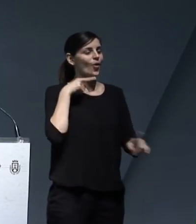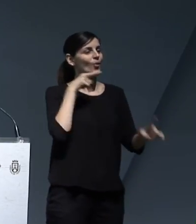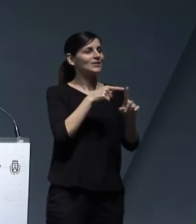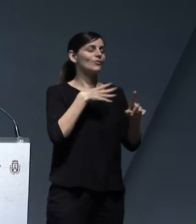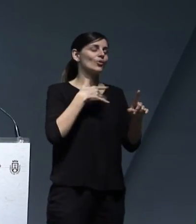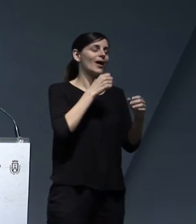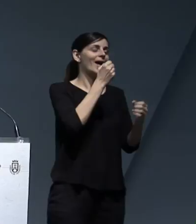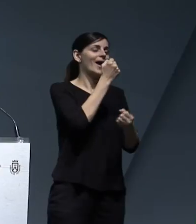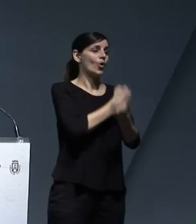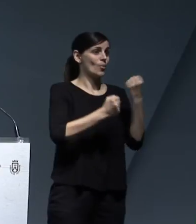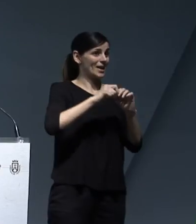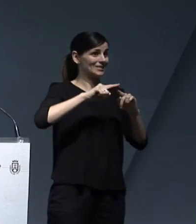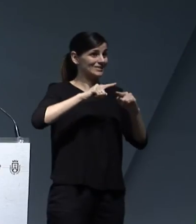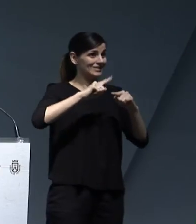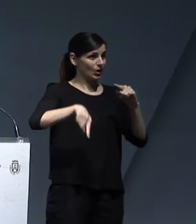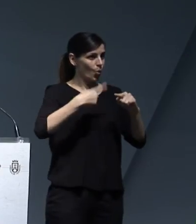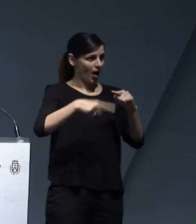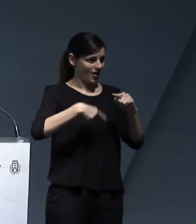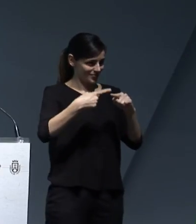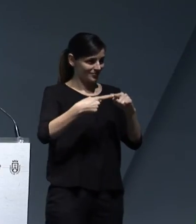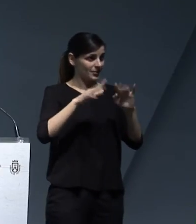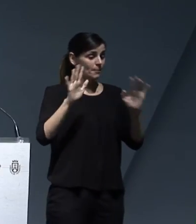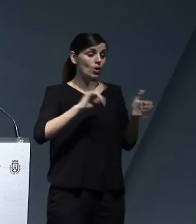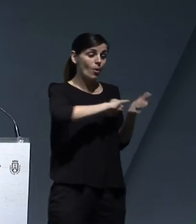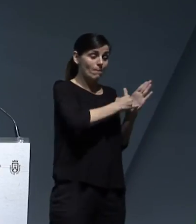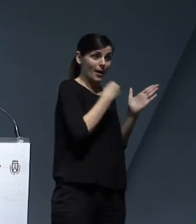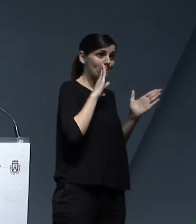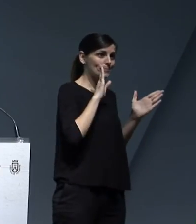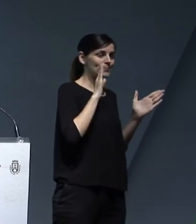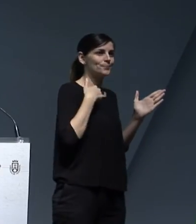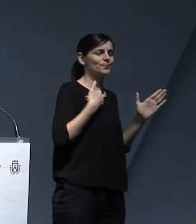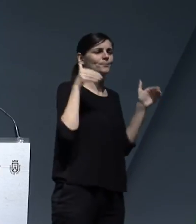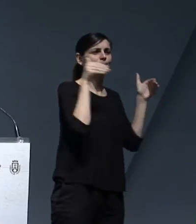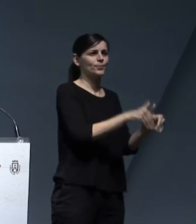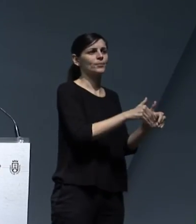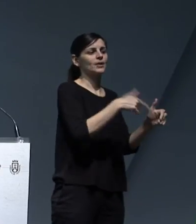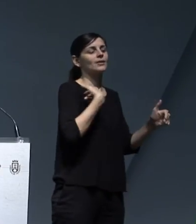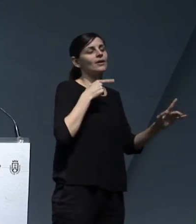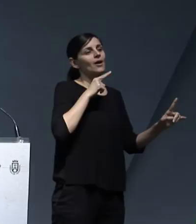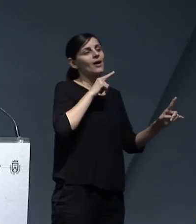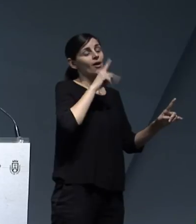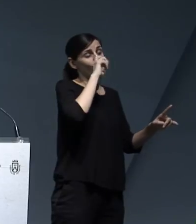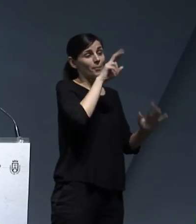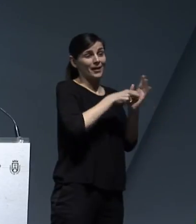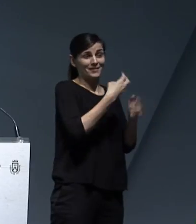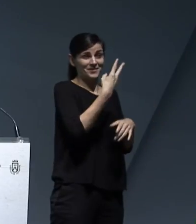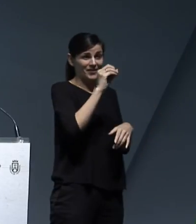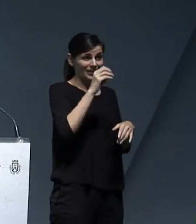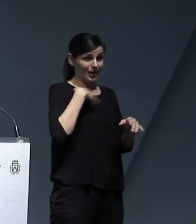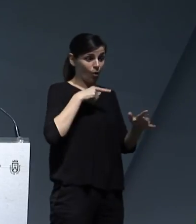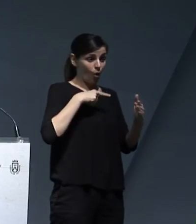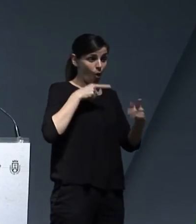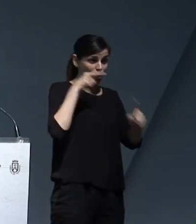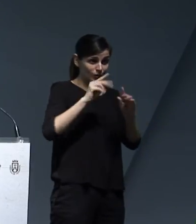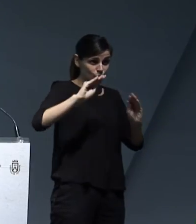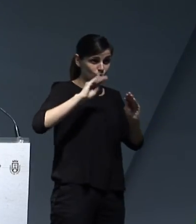economía circular. El plan se centra en la pretensión de conseguir los objetivos de reciclado de 2020 que marcó